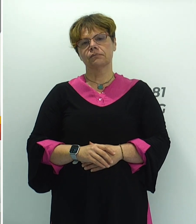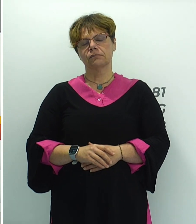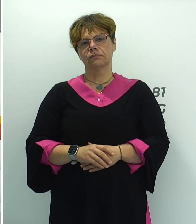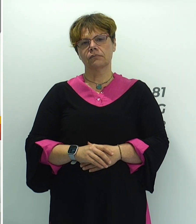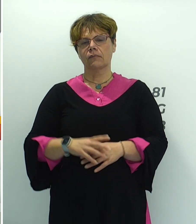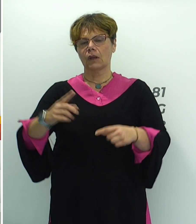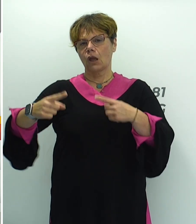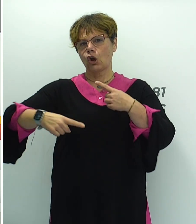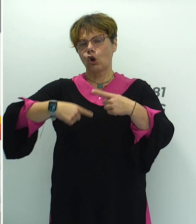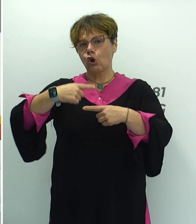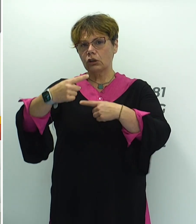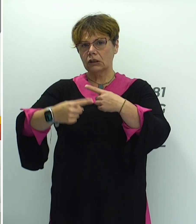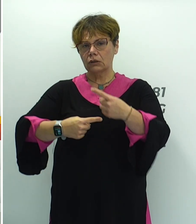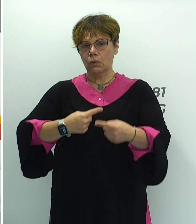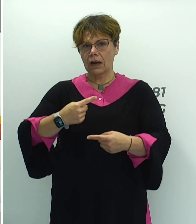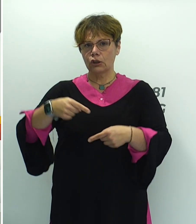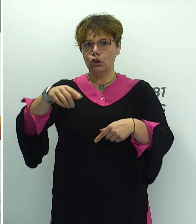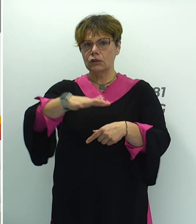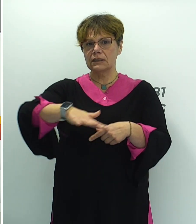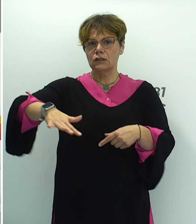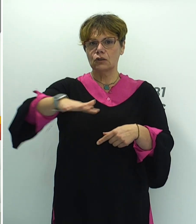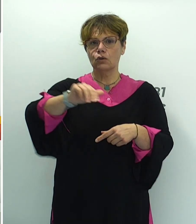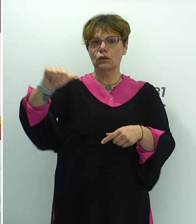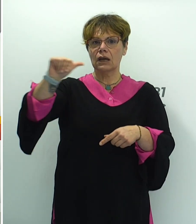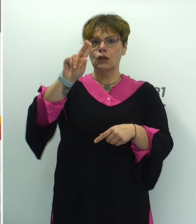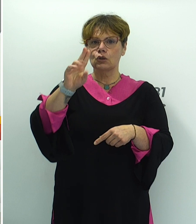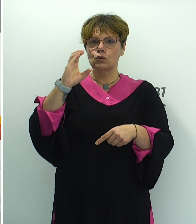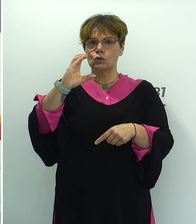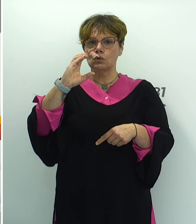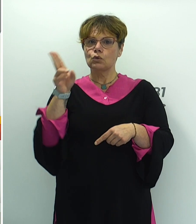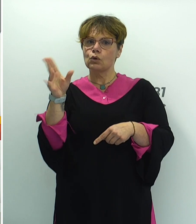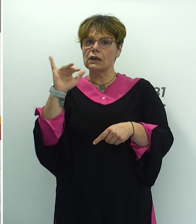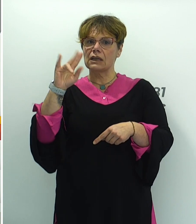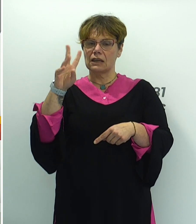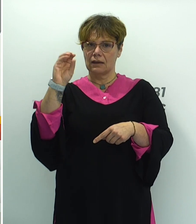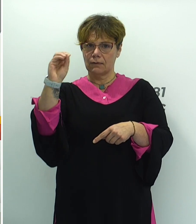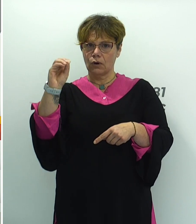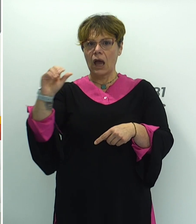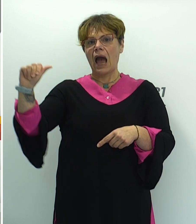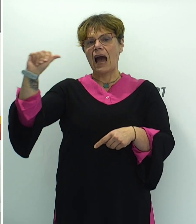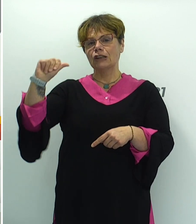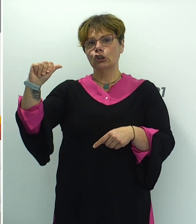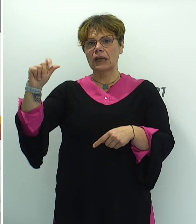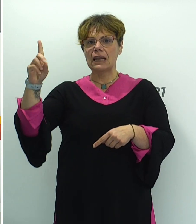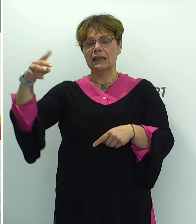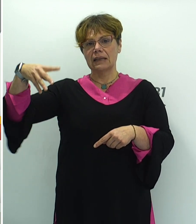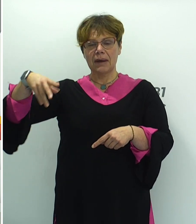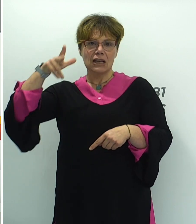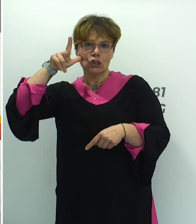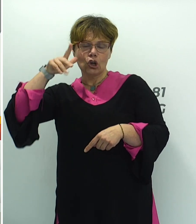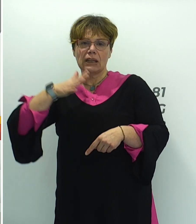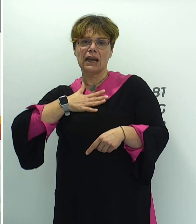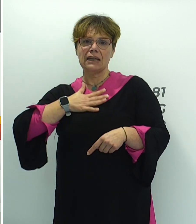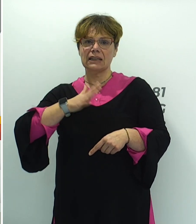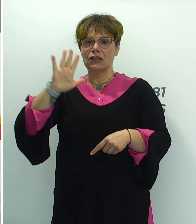Sono continuate oggi a Succhivo le ricerche di Antonella Di Massa, la donna di